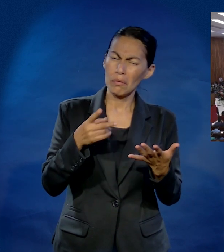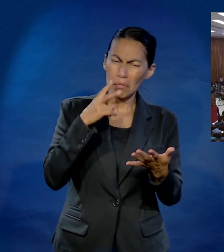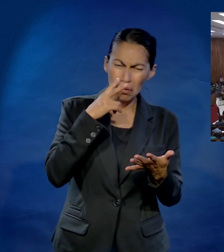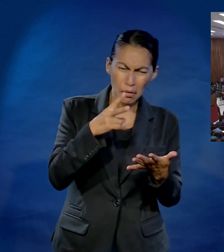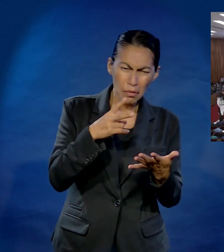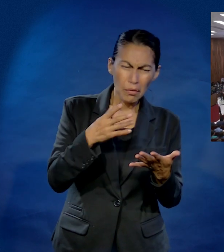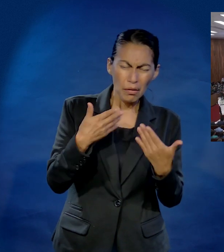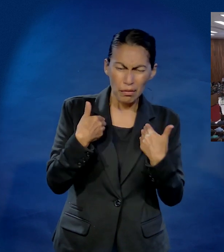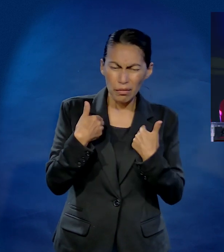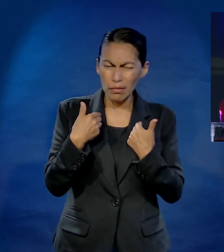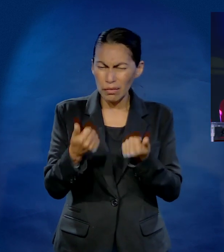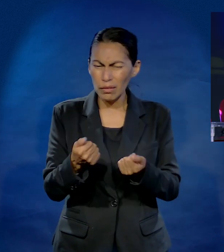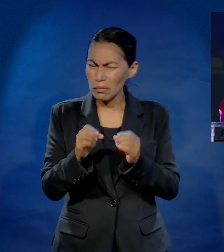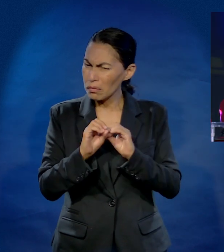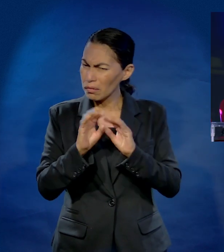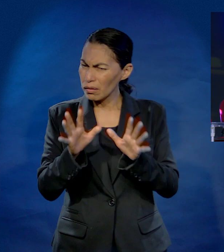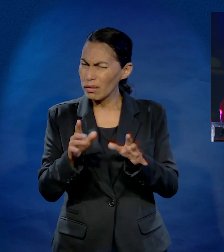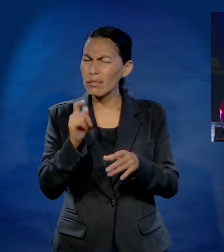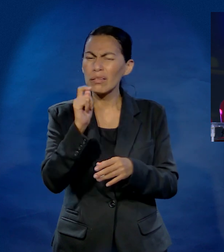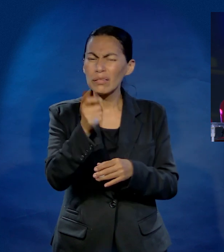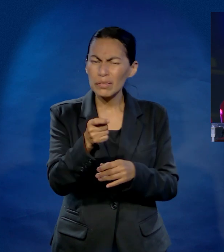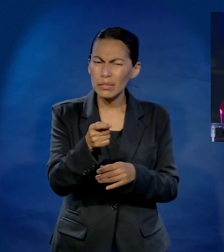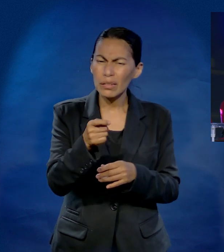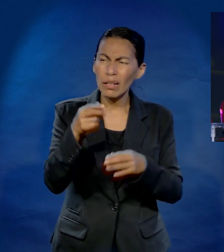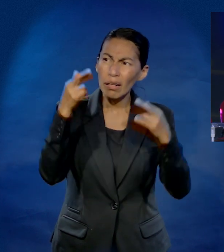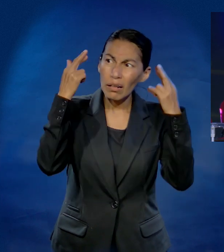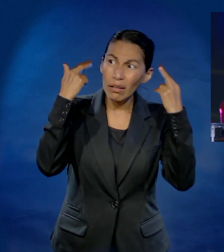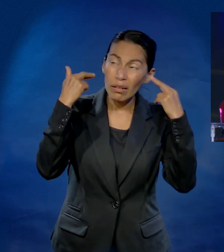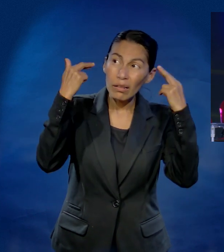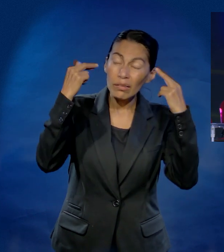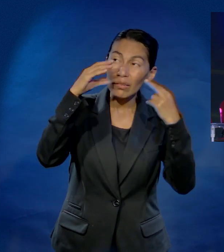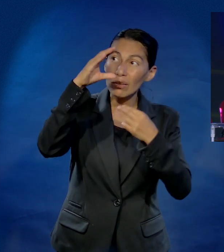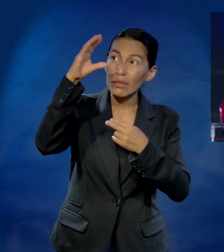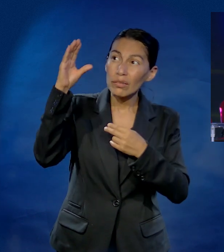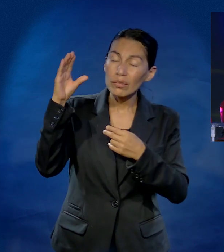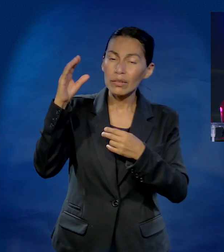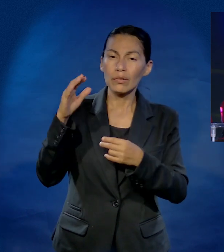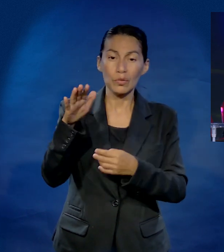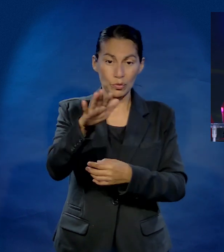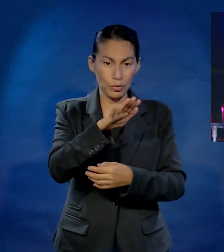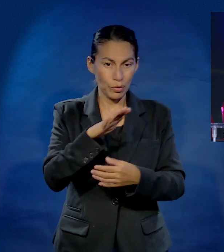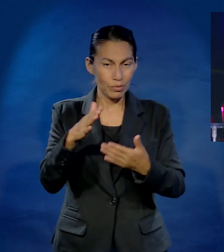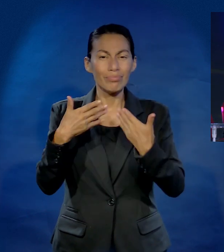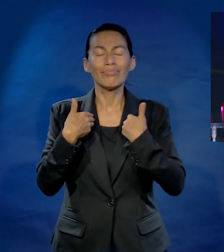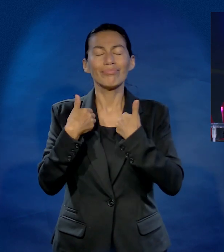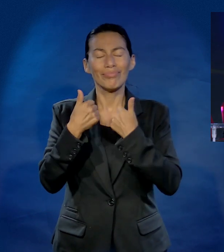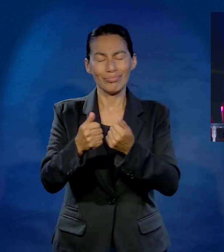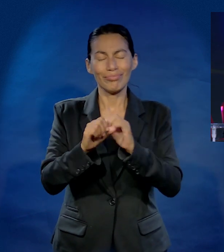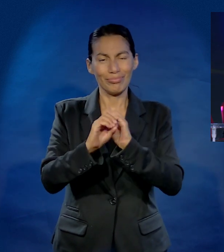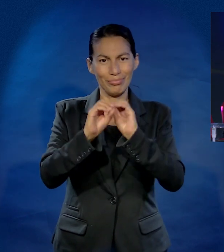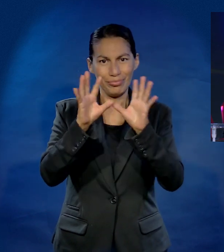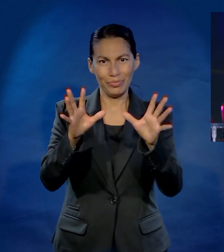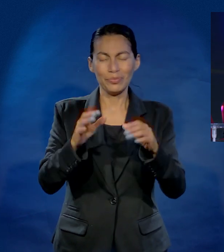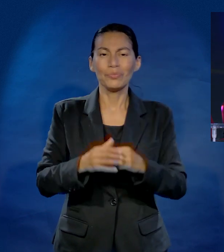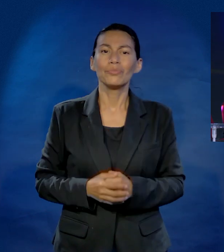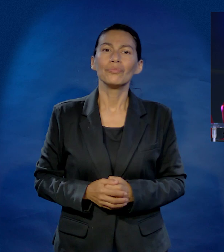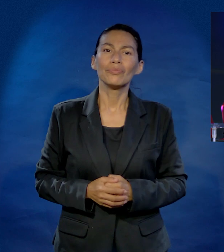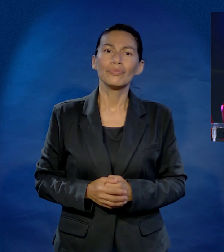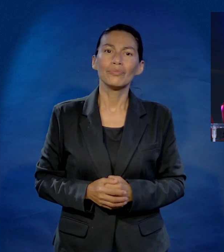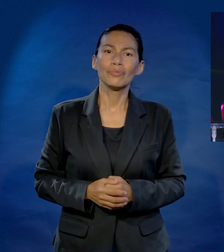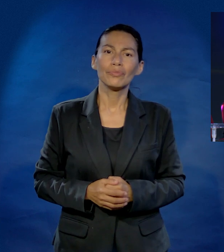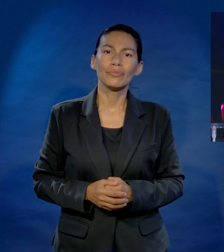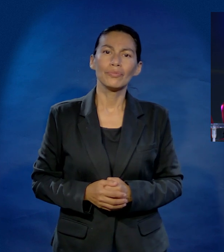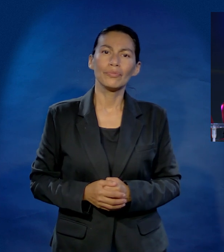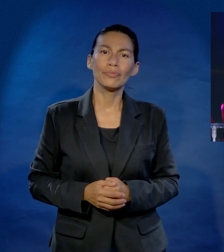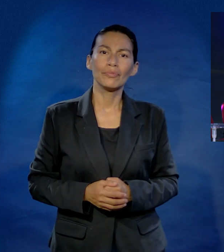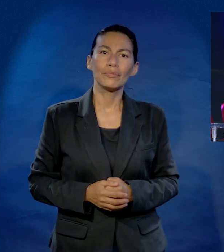Romanos 8, 1. Y vamos a ir desglosando algunas facetas del reino de los cielos, que